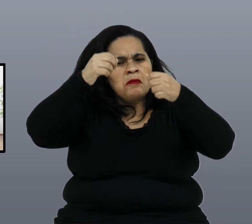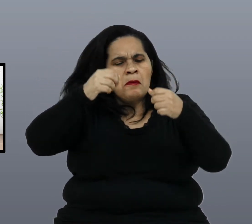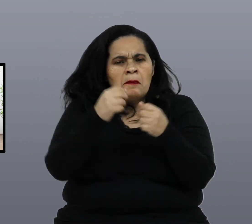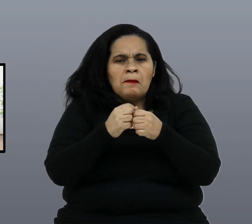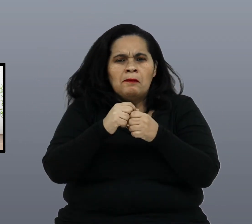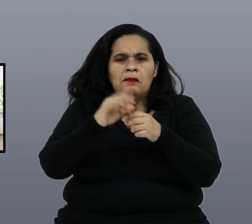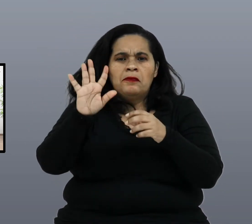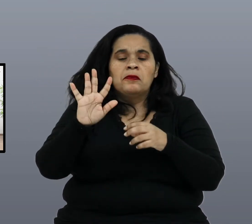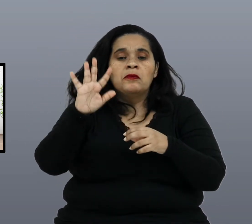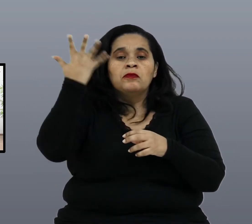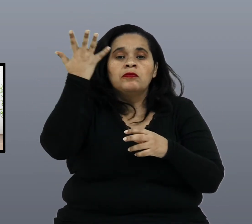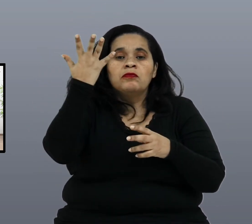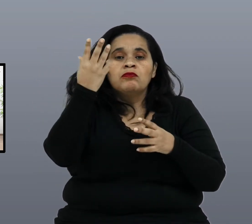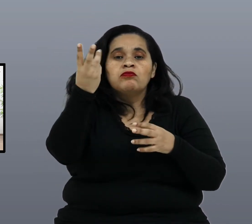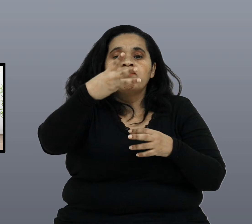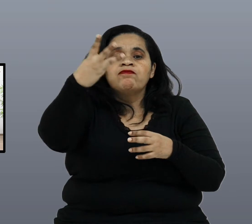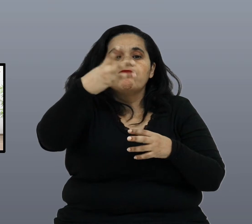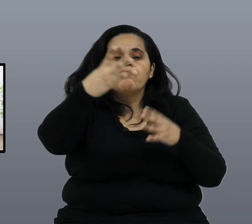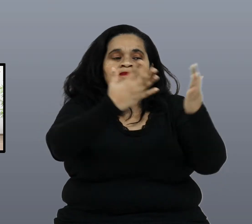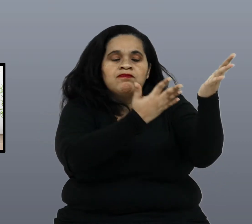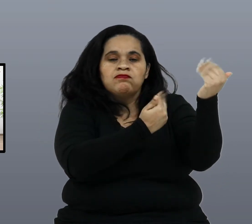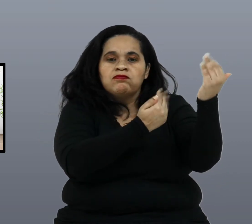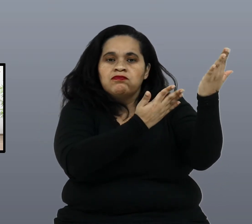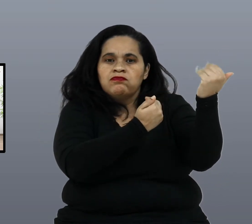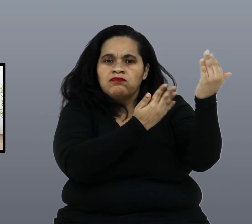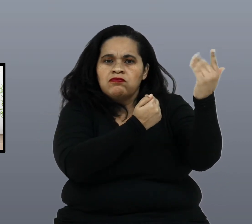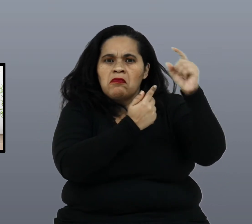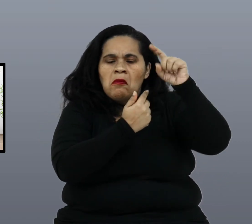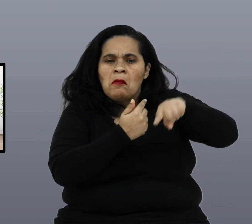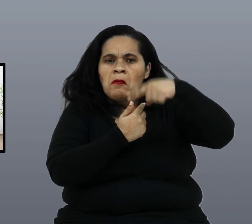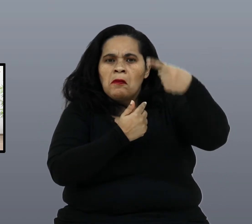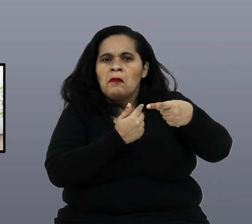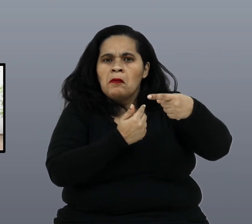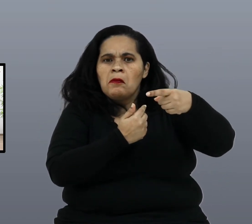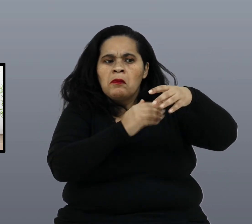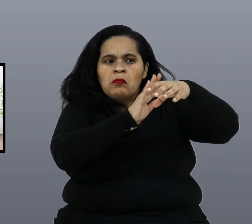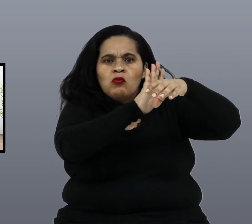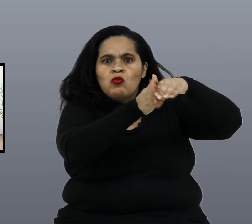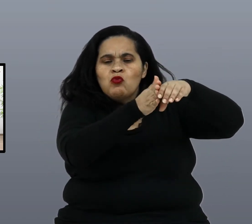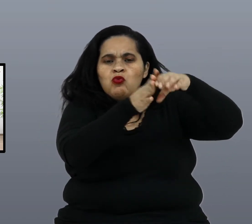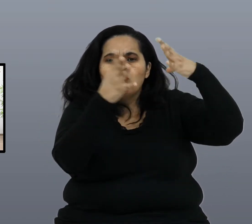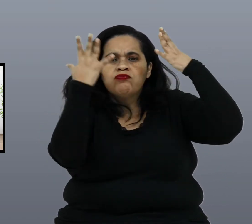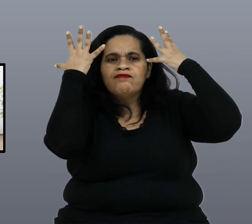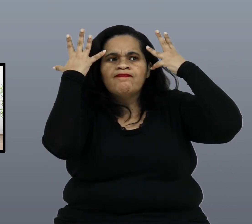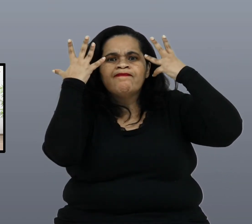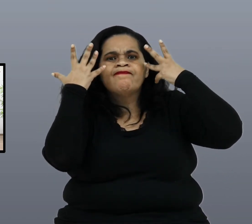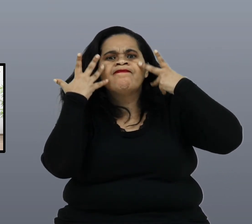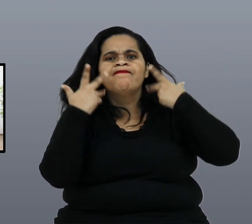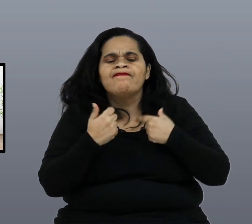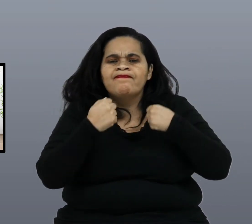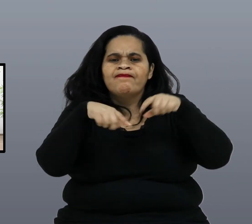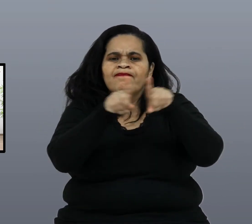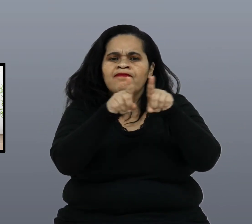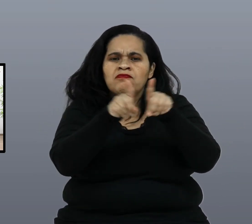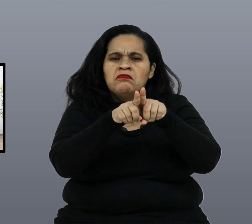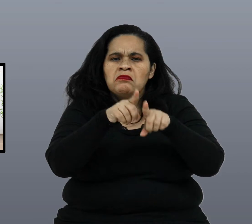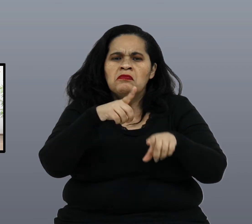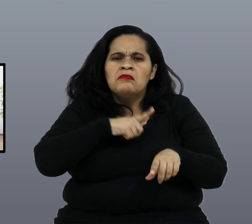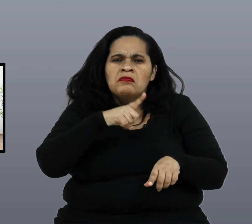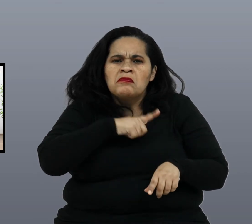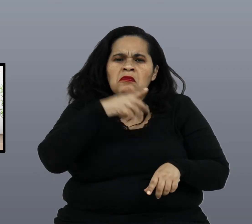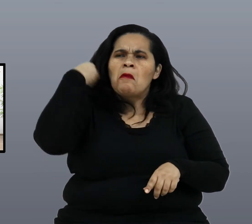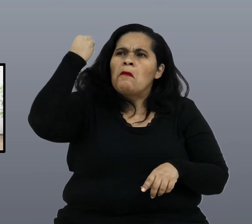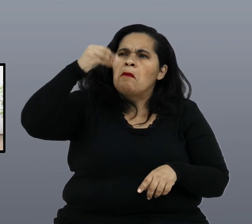3 jovens, ele é lançado na cova dos leões, quer dizer, ele tem uma experiência com Deus de uma forma maravilhosa, e